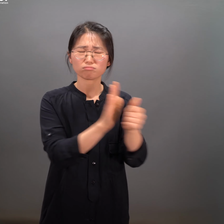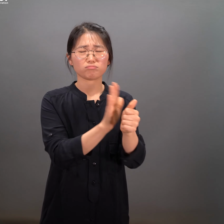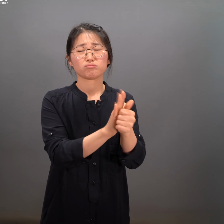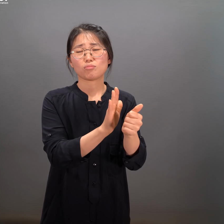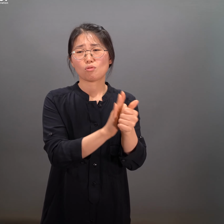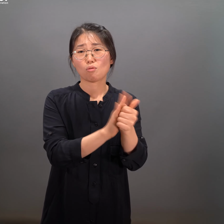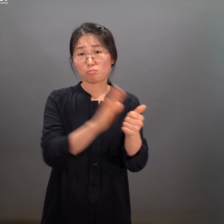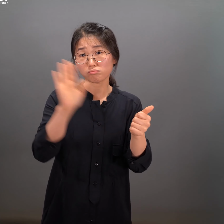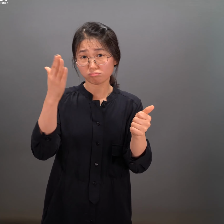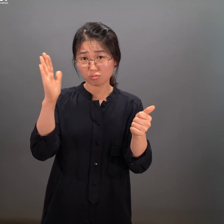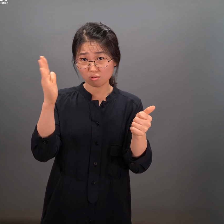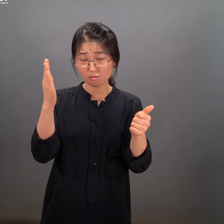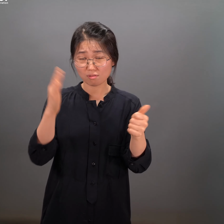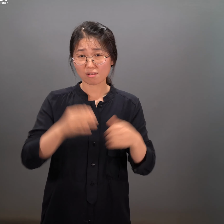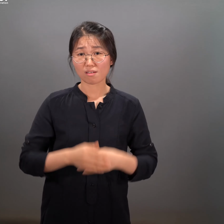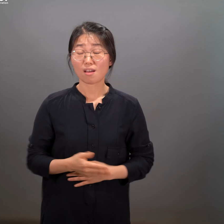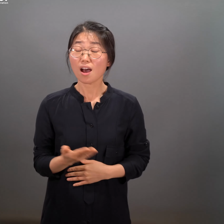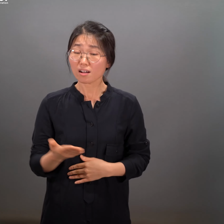하지요. 그러나